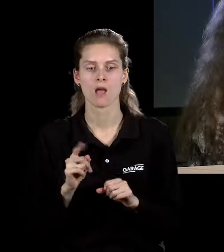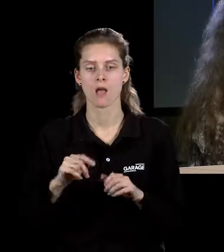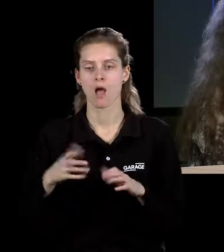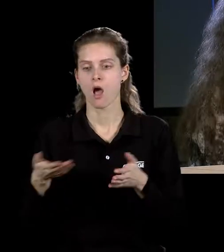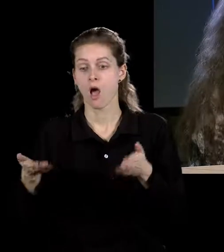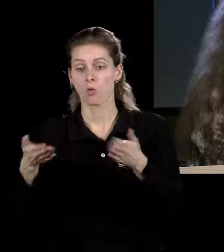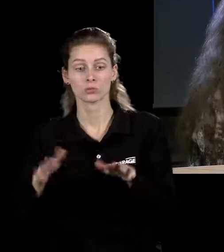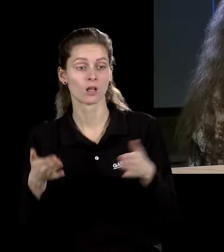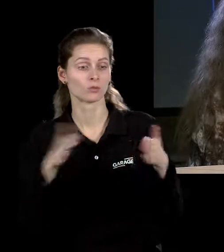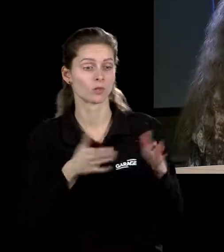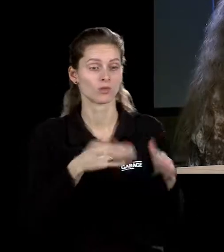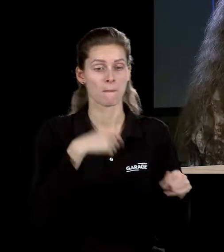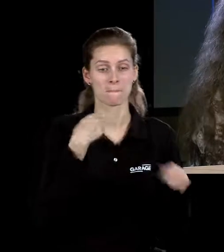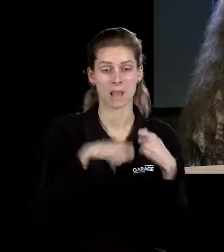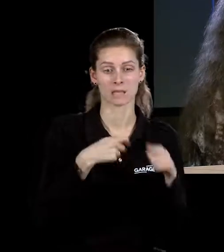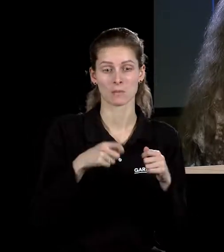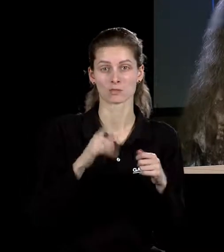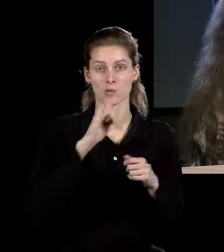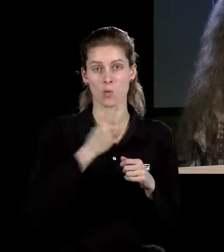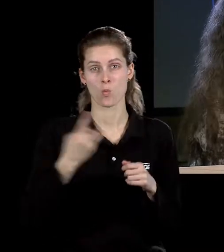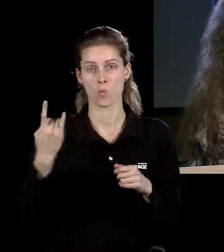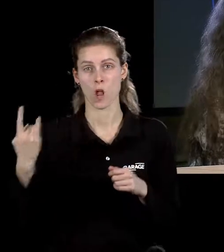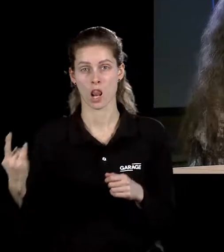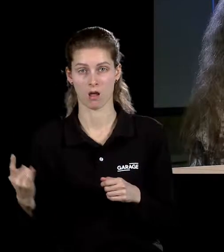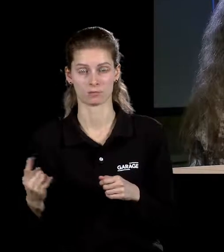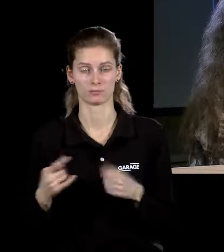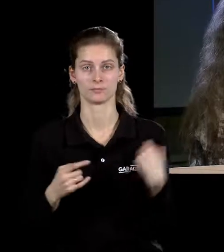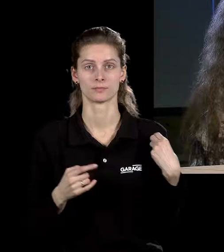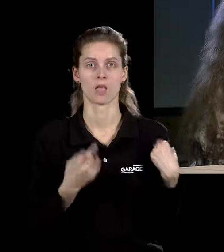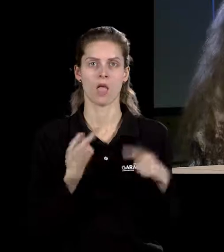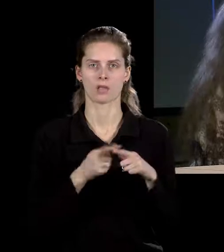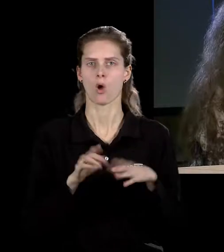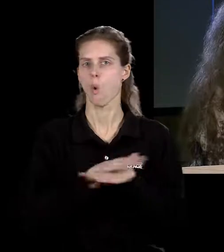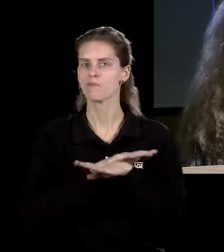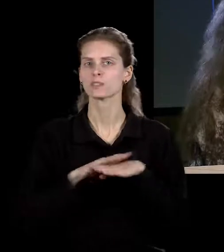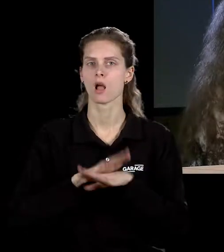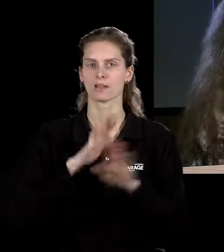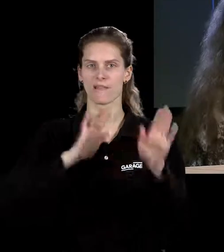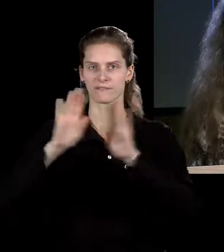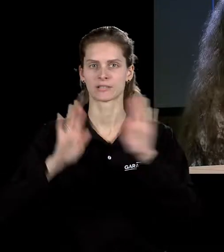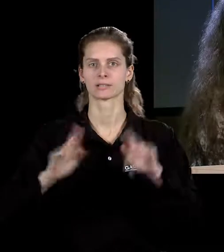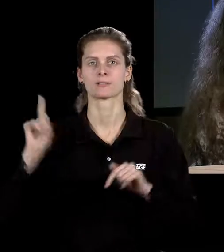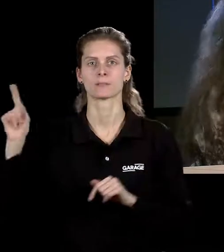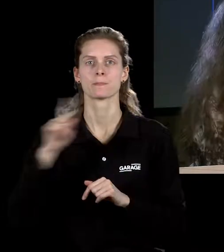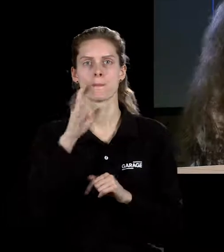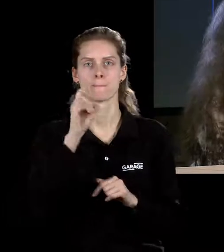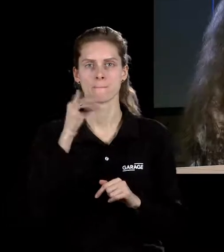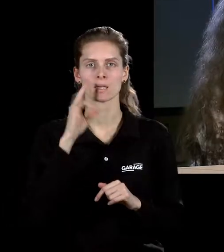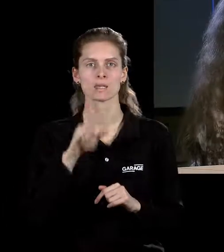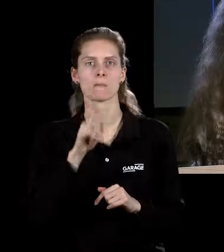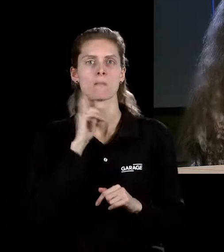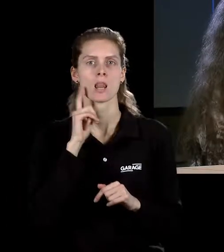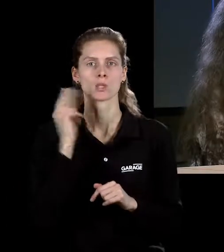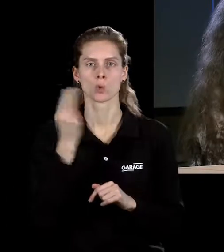фрагментов пластмассовых кукол. Но это официальная выставка в Пекине, выставка, наверное,